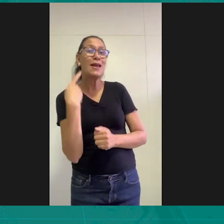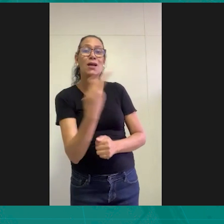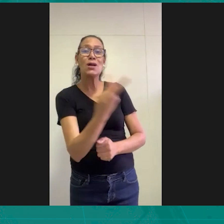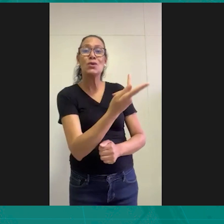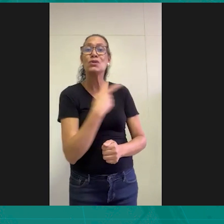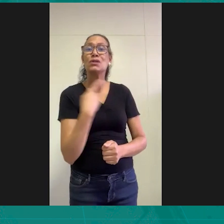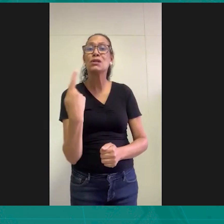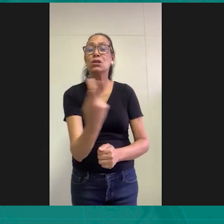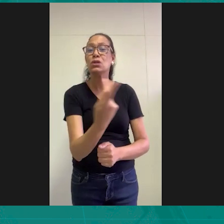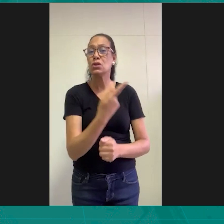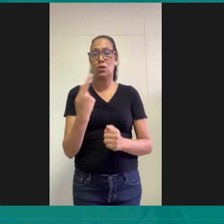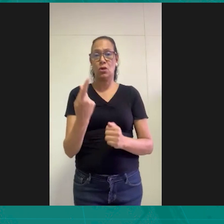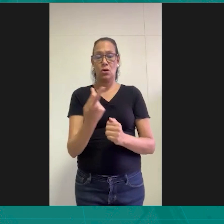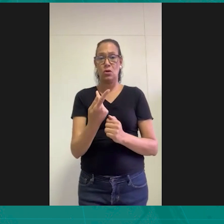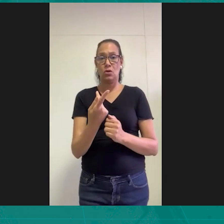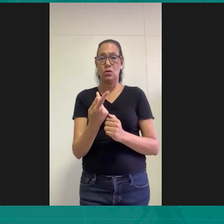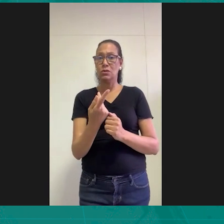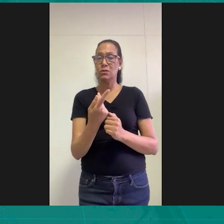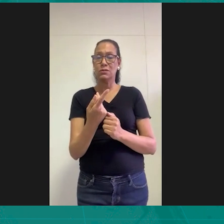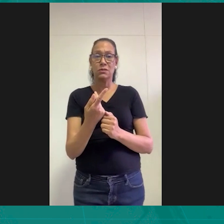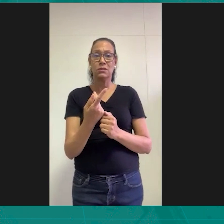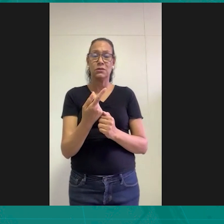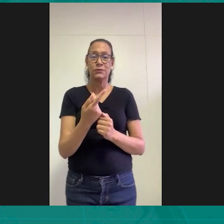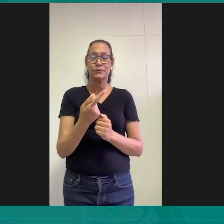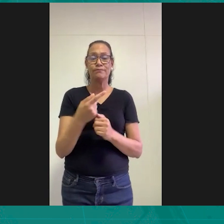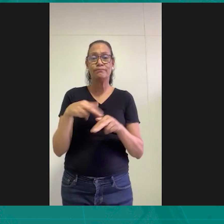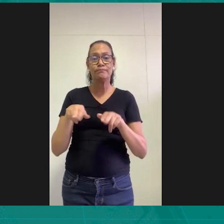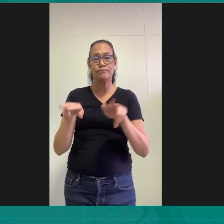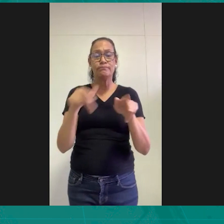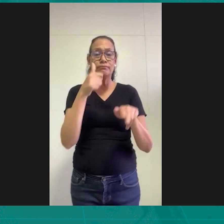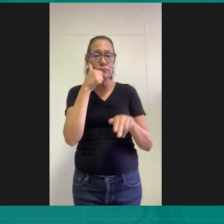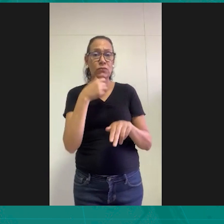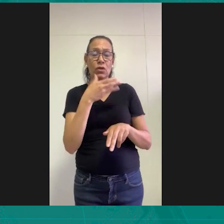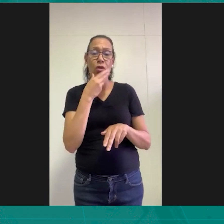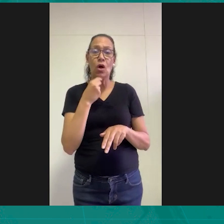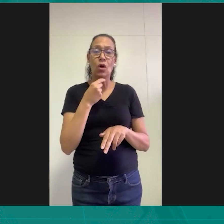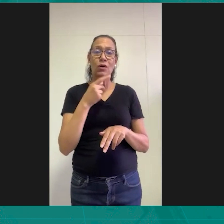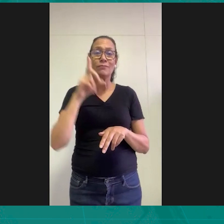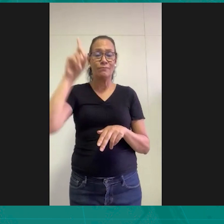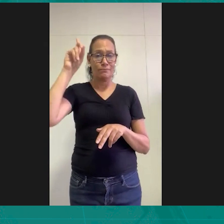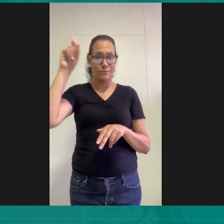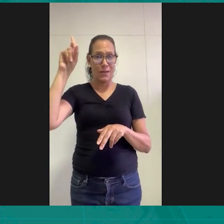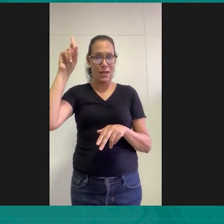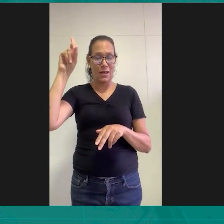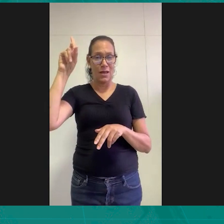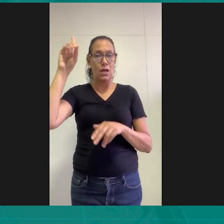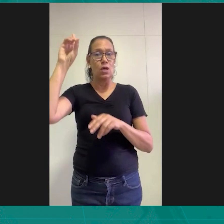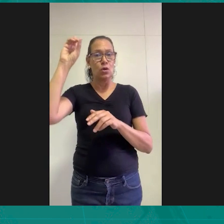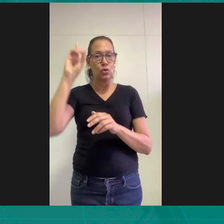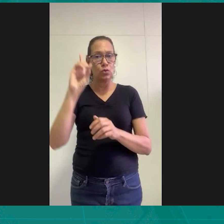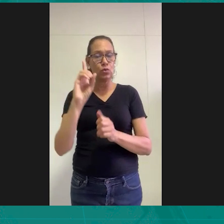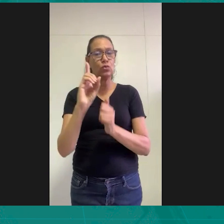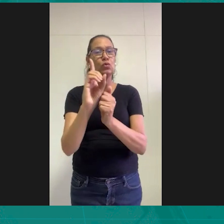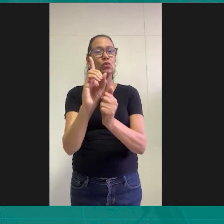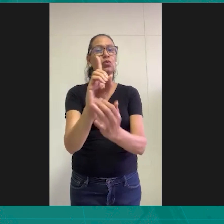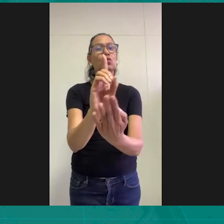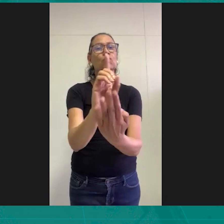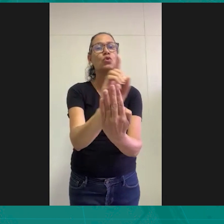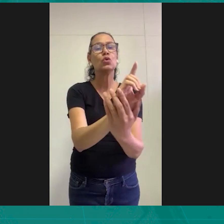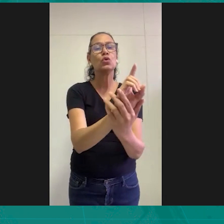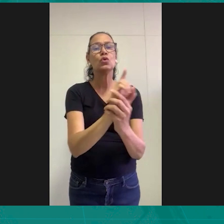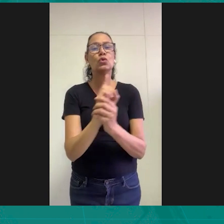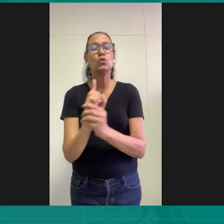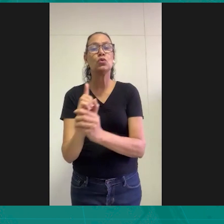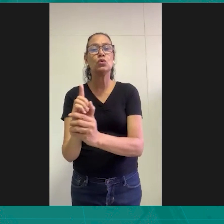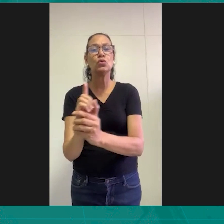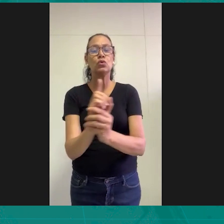habitação mútuo entre Deus e nós, certo? Ó Senhor Jesus. Por isso,